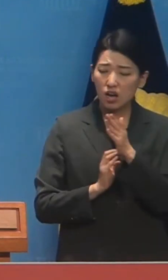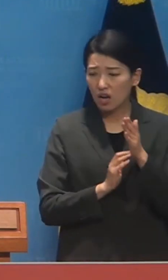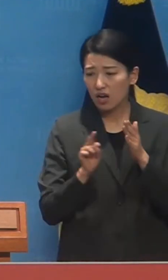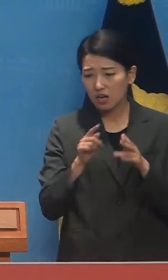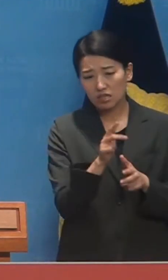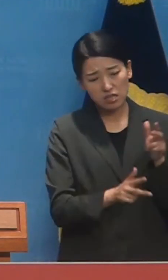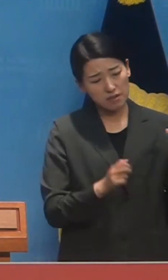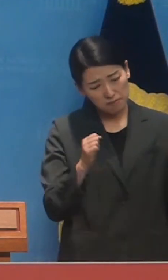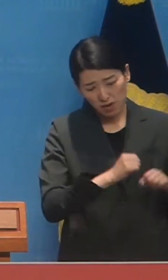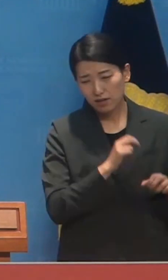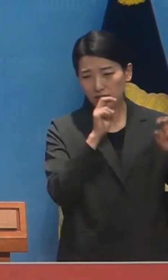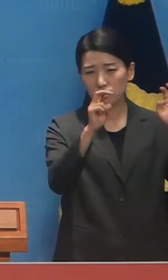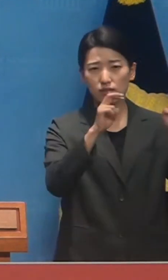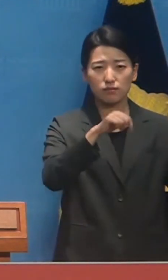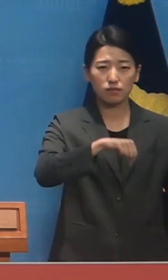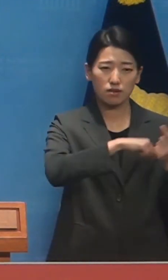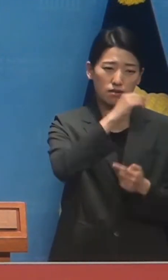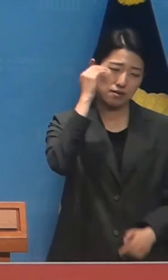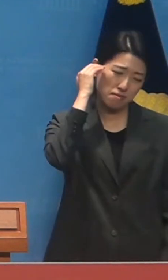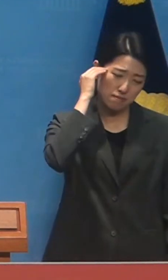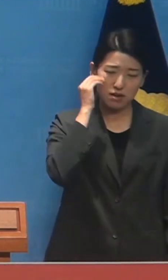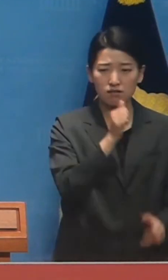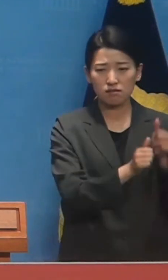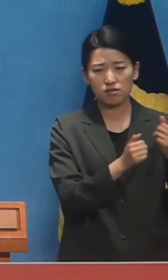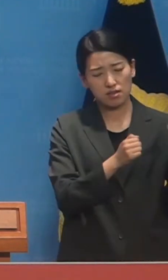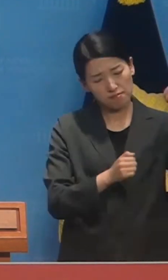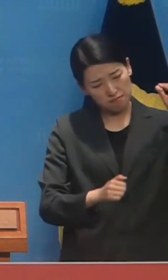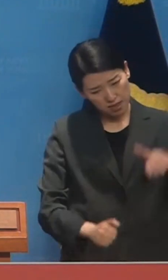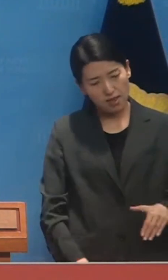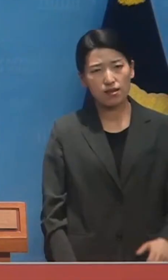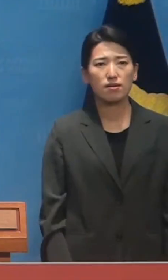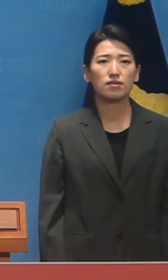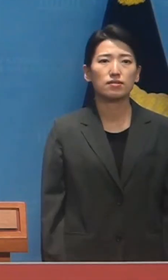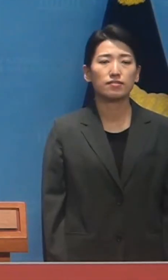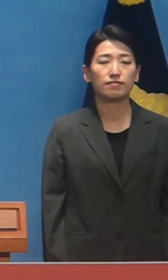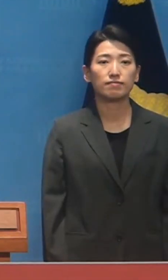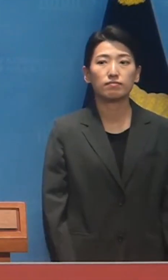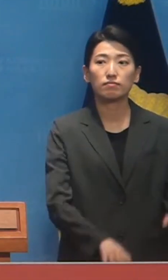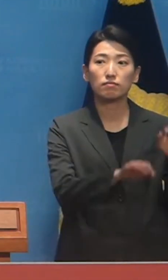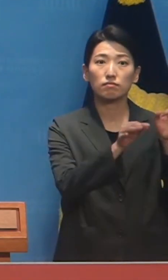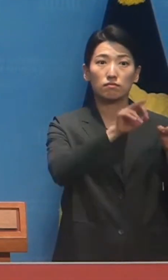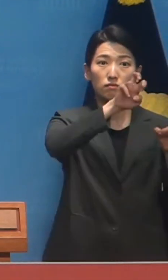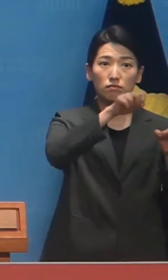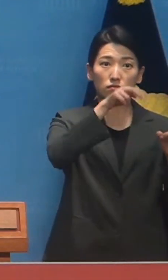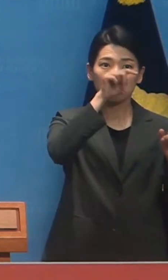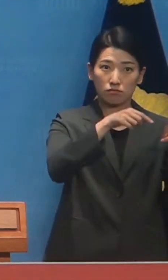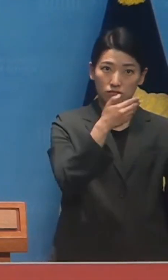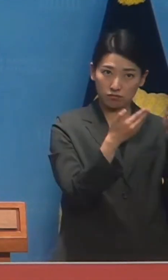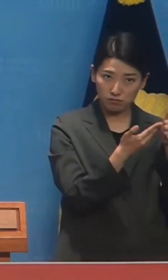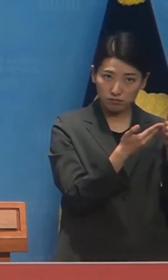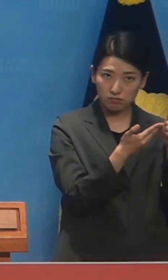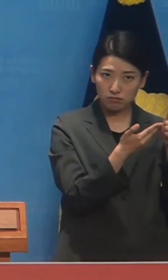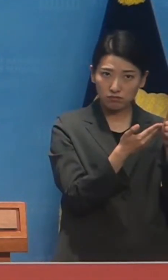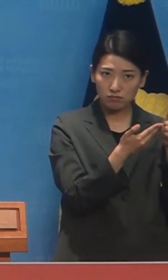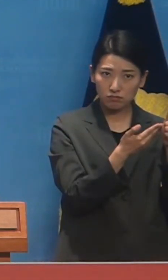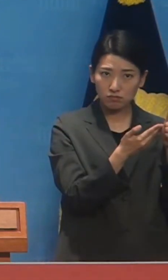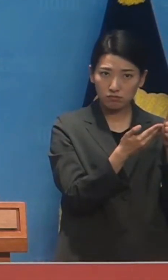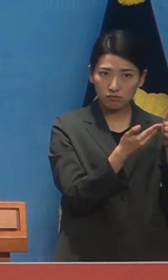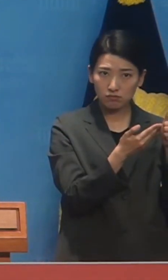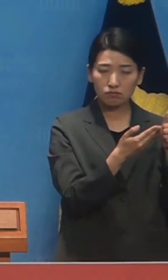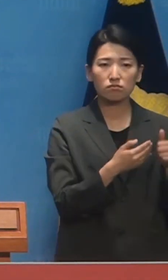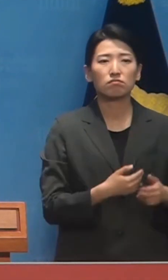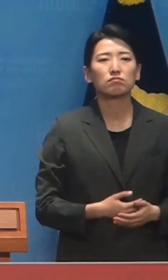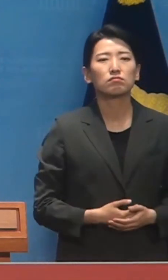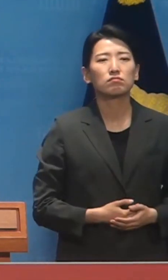침체와 기업 경영의 경쟁력을 저하시켰습니다. 이에 김문수 대통령